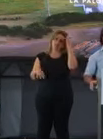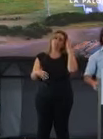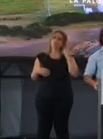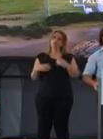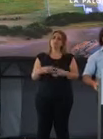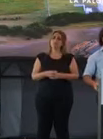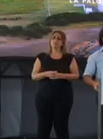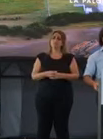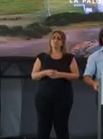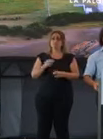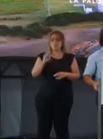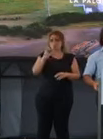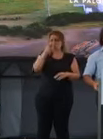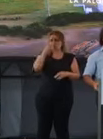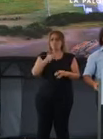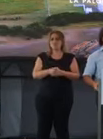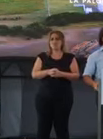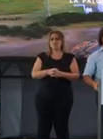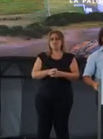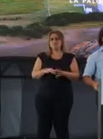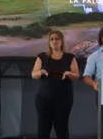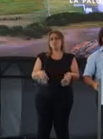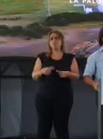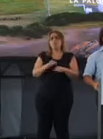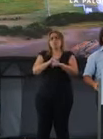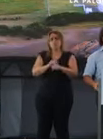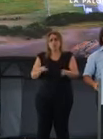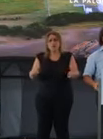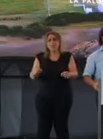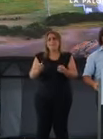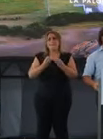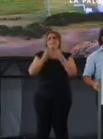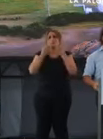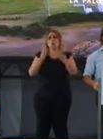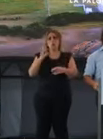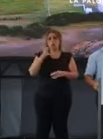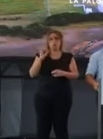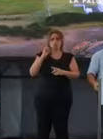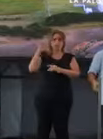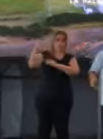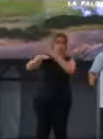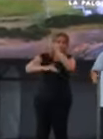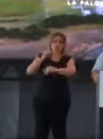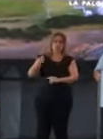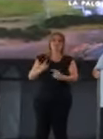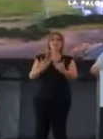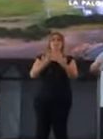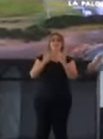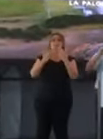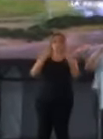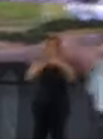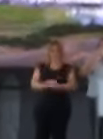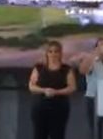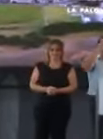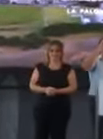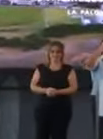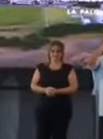convencido de que el Uruguay se merece y puede tener oportunidades para evolucionar. Muchas gracias.